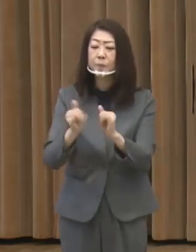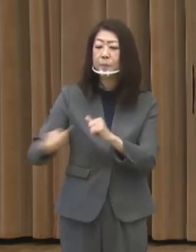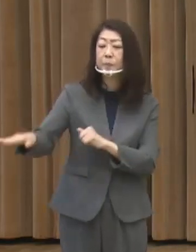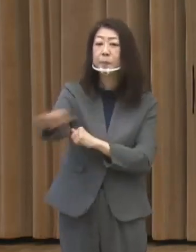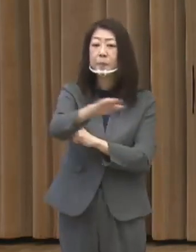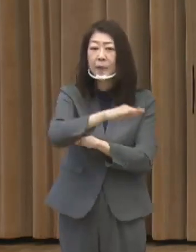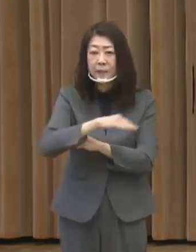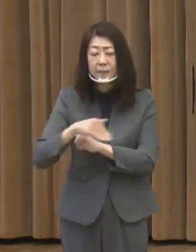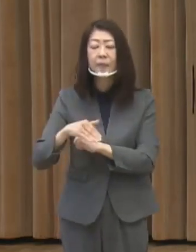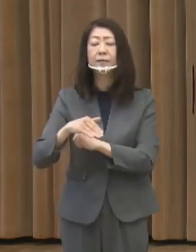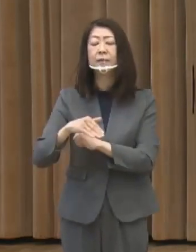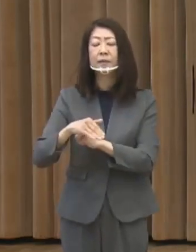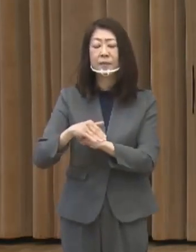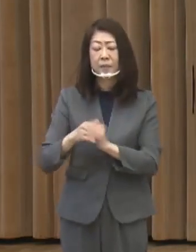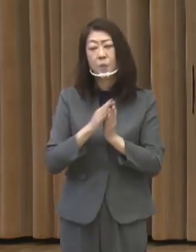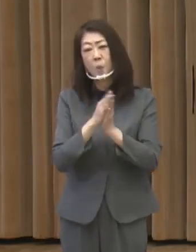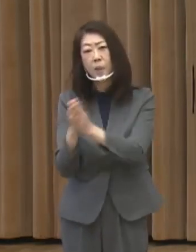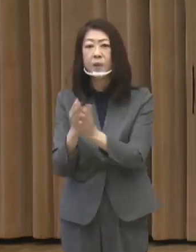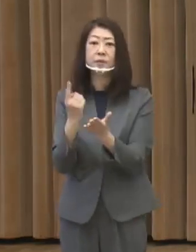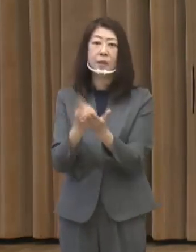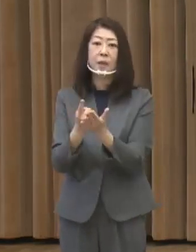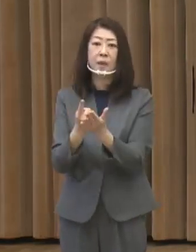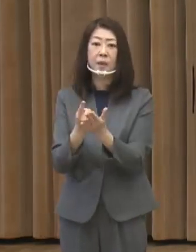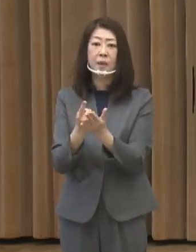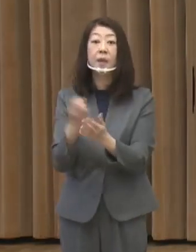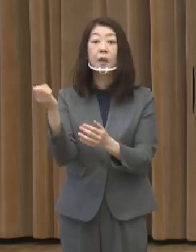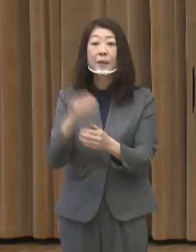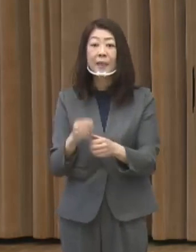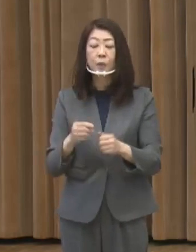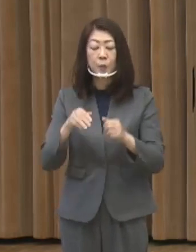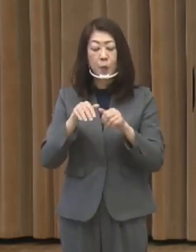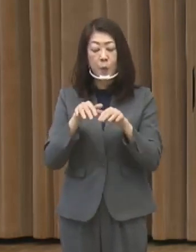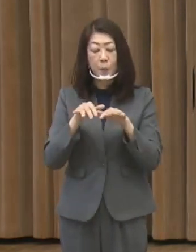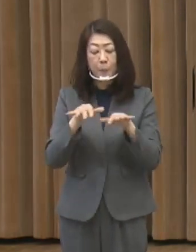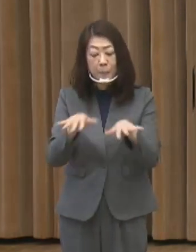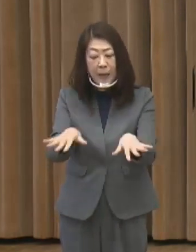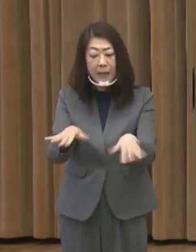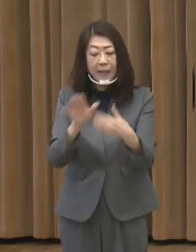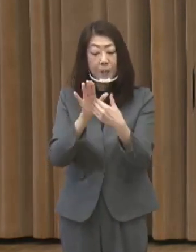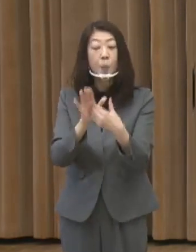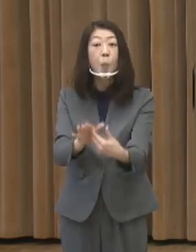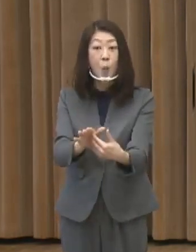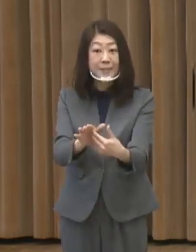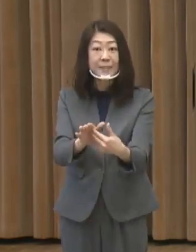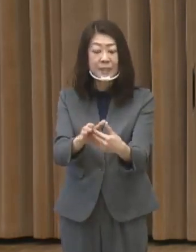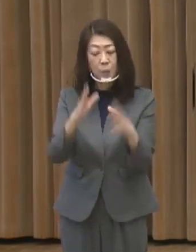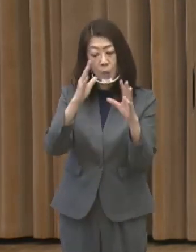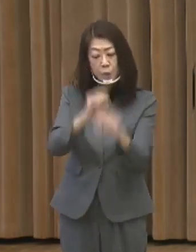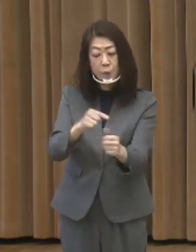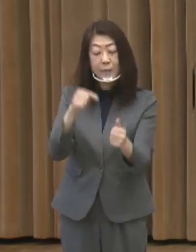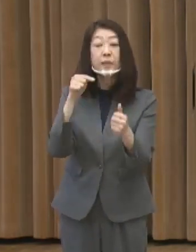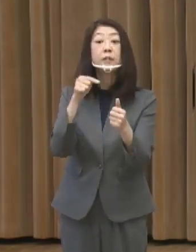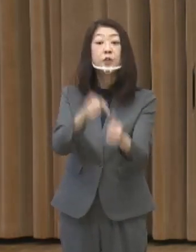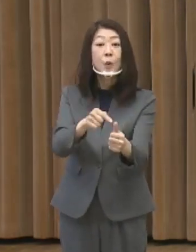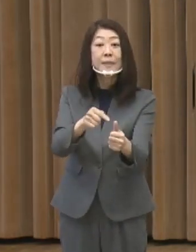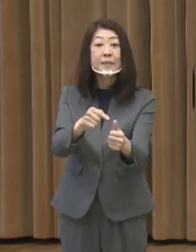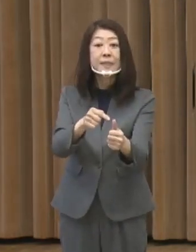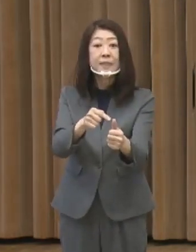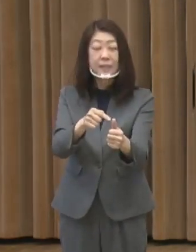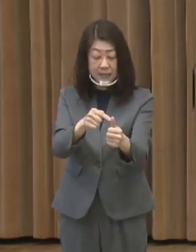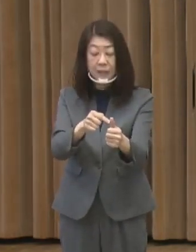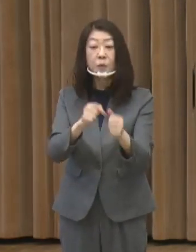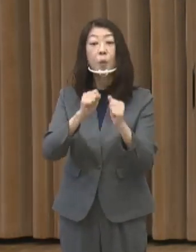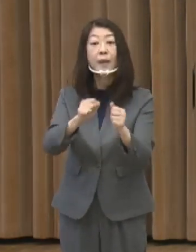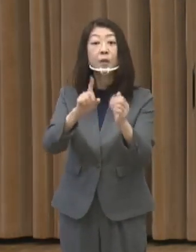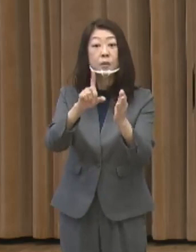してさらにこの措置に移行するにあたって、その上の部分として飲食店に加わっていただいたというふう